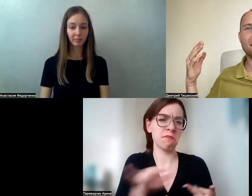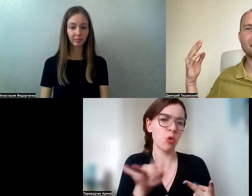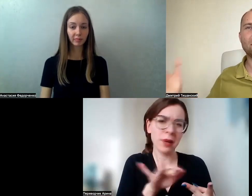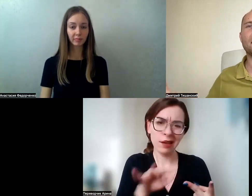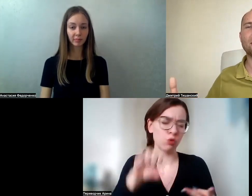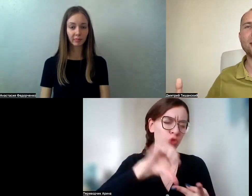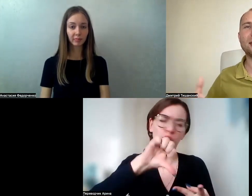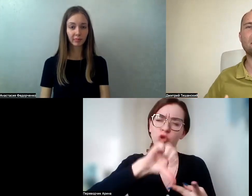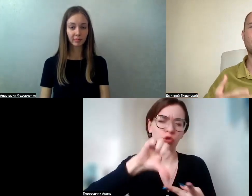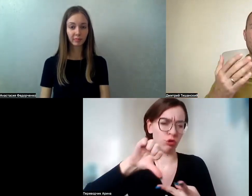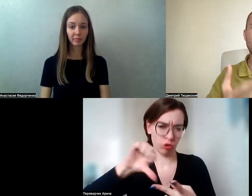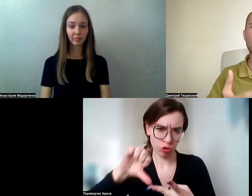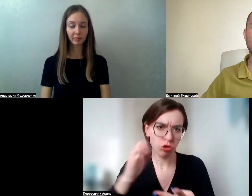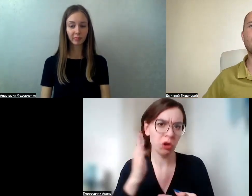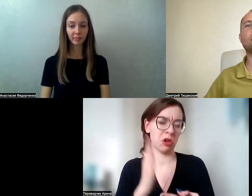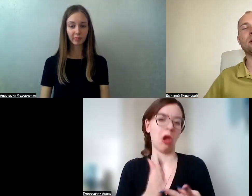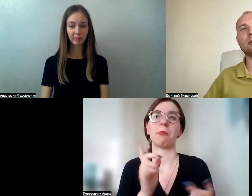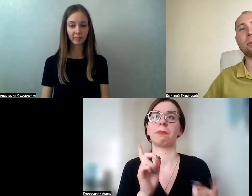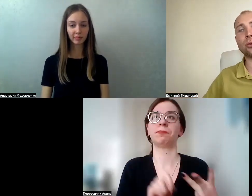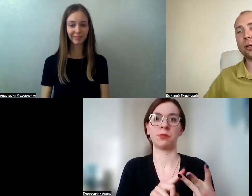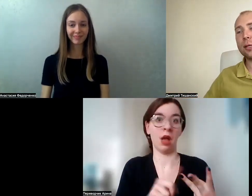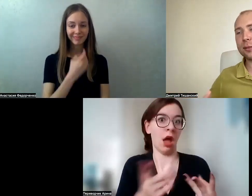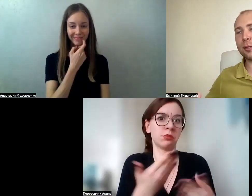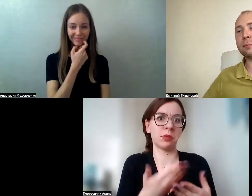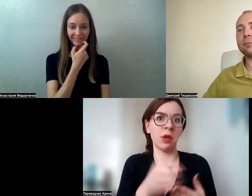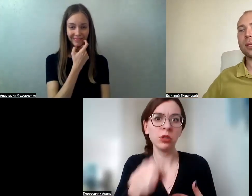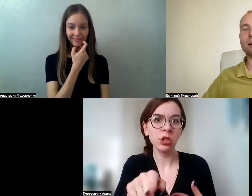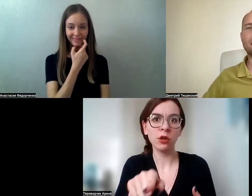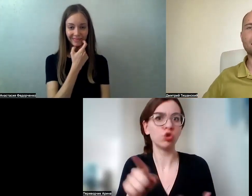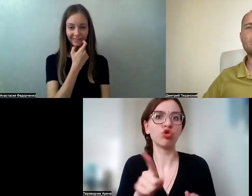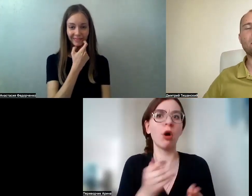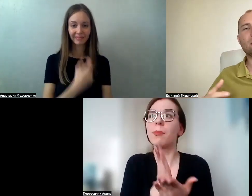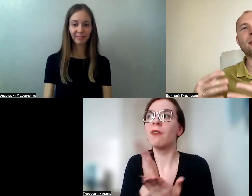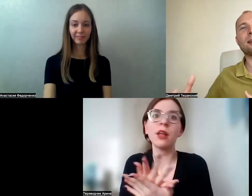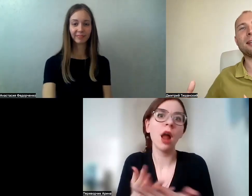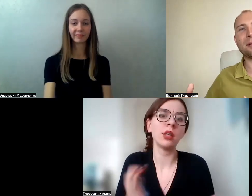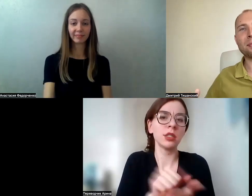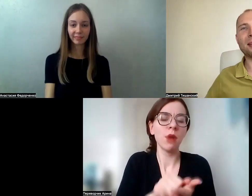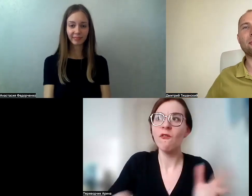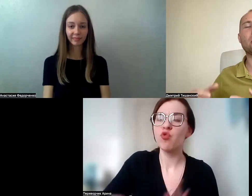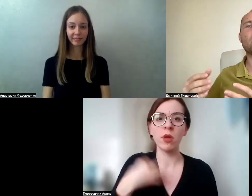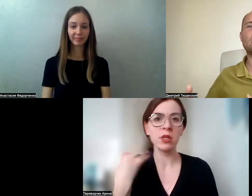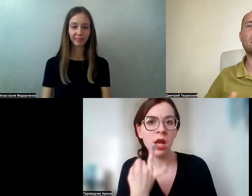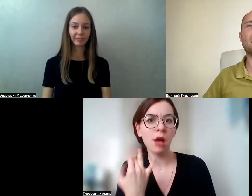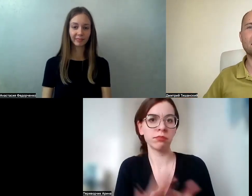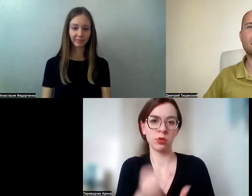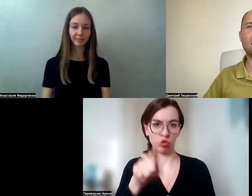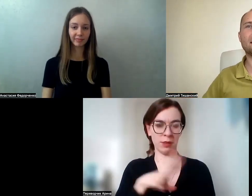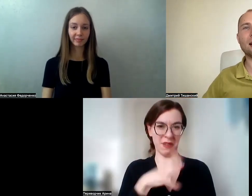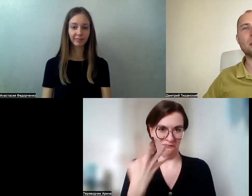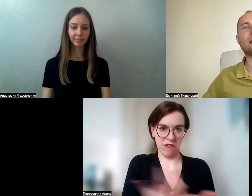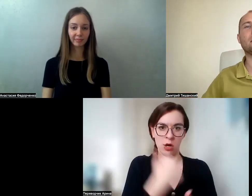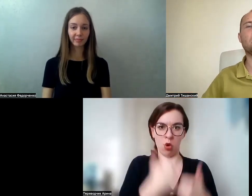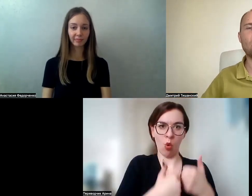в различных сферах жизни, там вот Настя, например, да, еще раз напомню, что стала там выиграла в конкурсе там